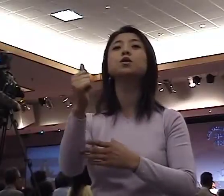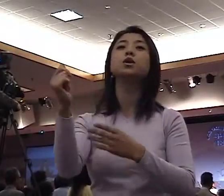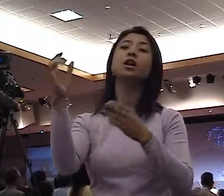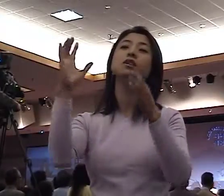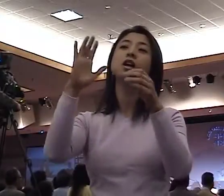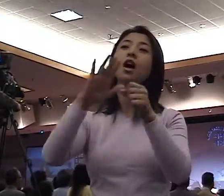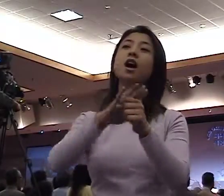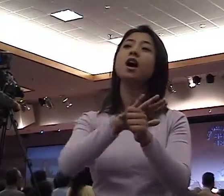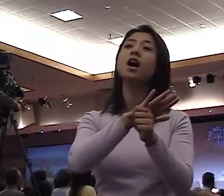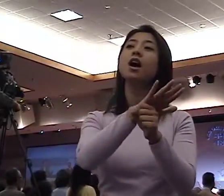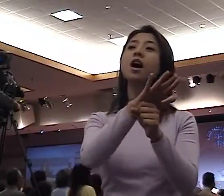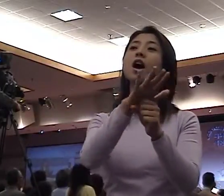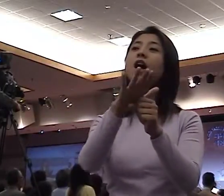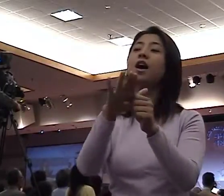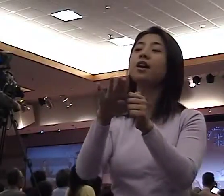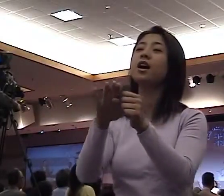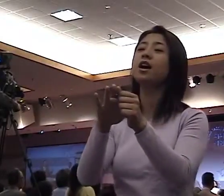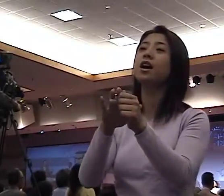놀라운 주의